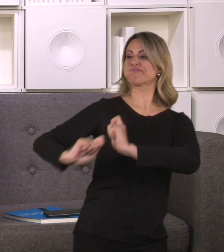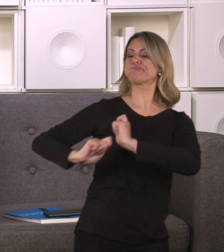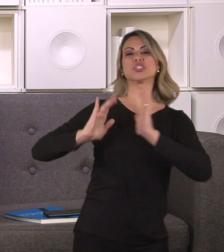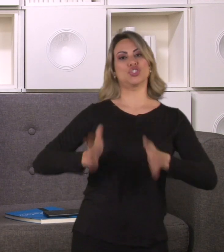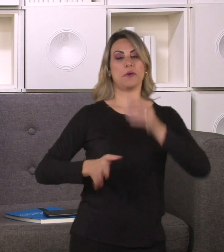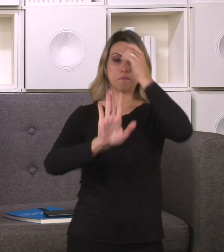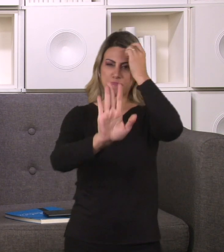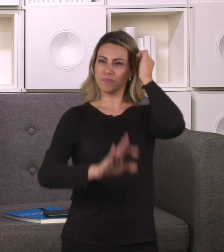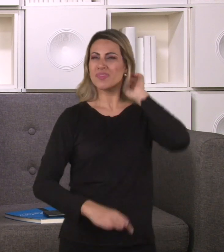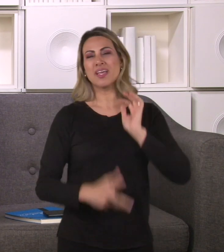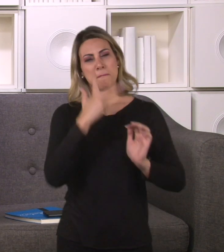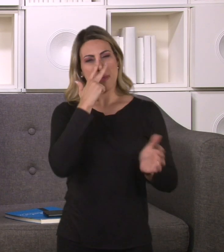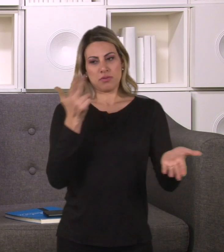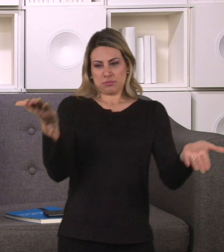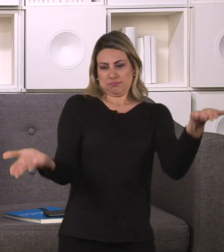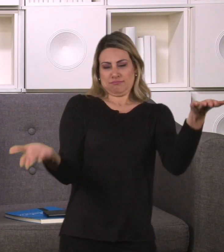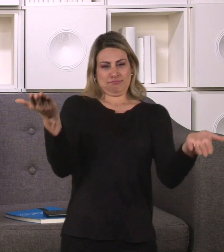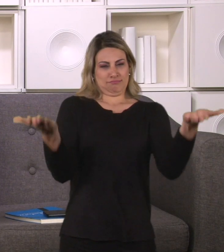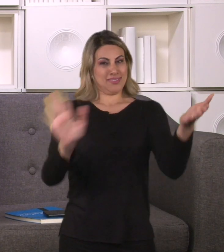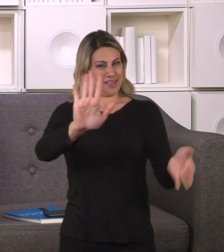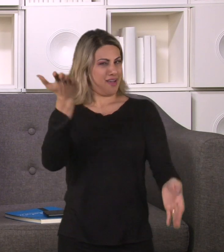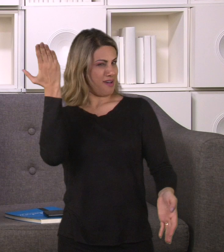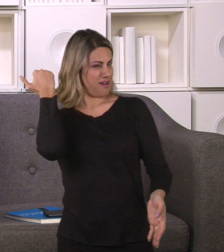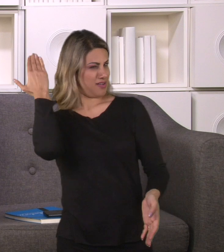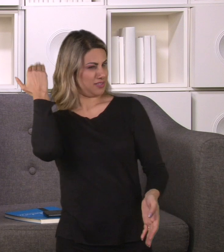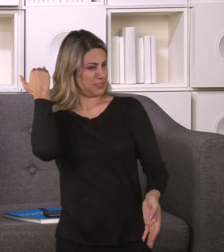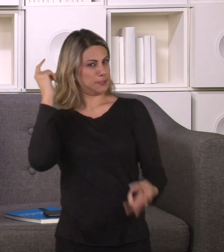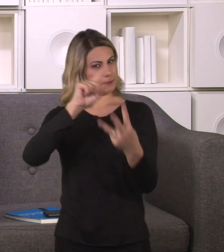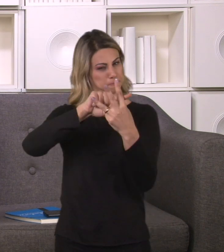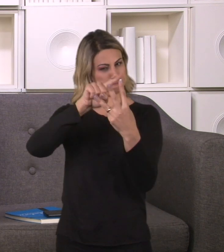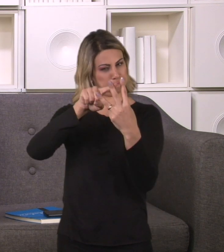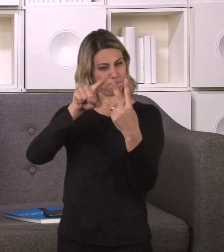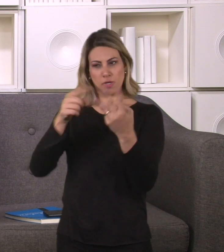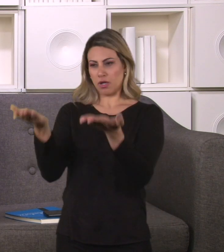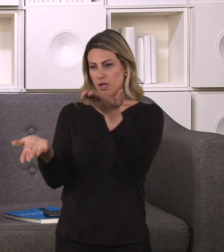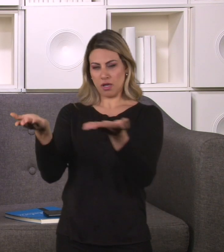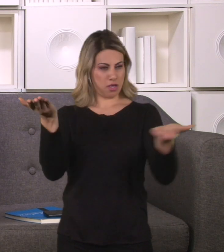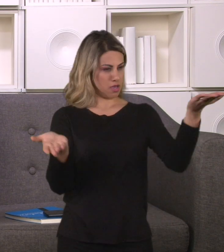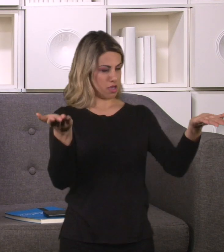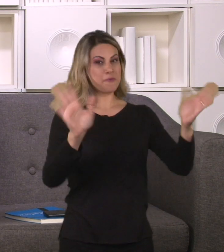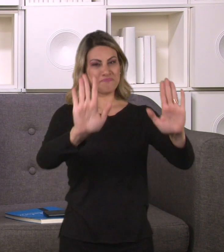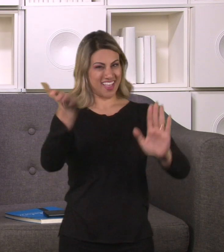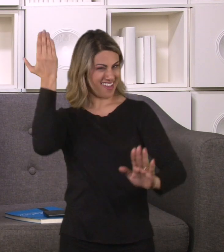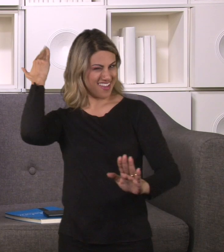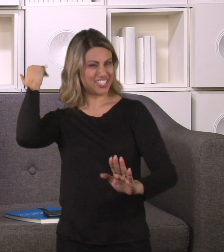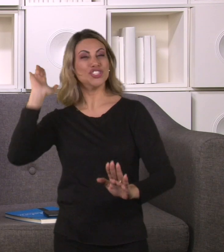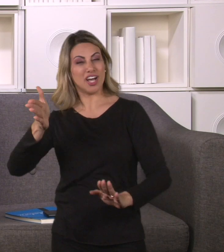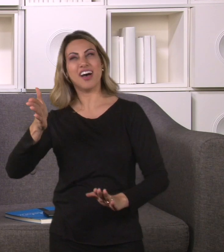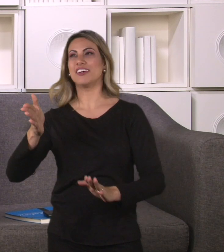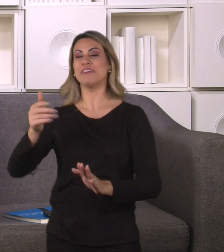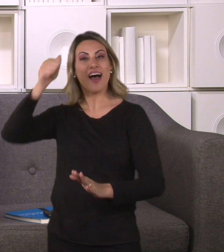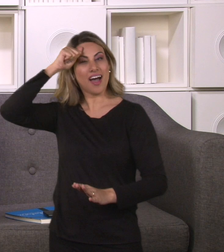entre a tentação de Adão, a tentação de Jesus e a nossa tentação. Por exemplo, lá no Gênesis